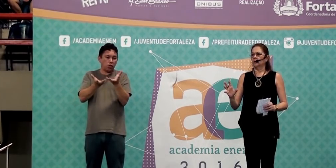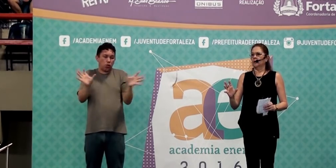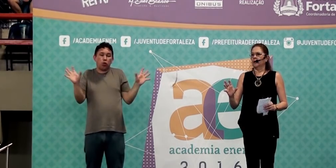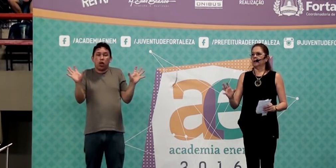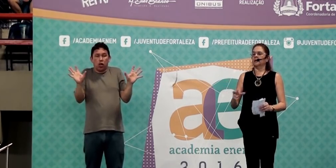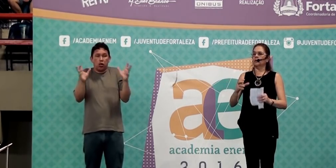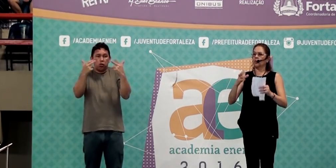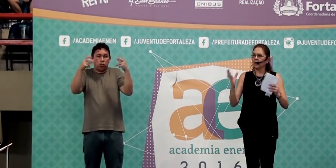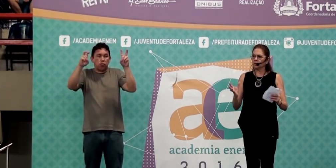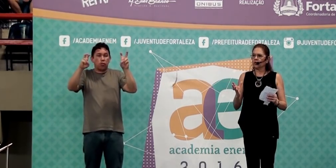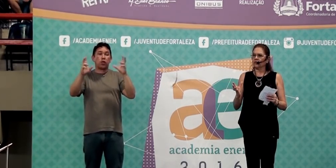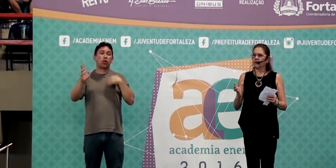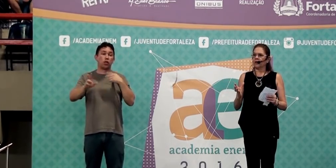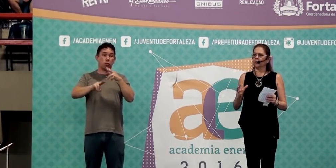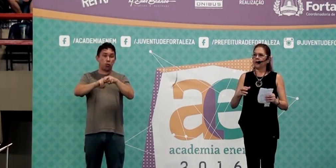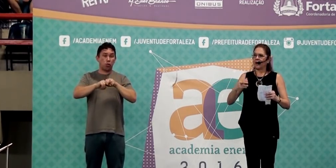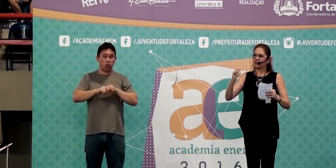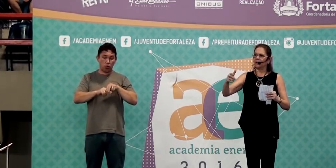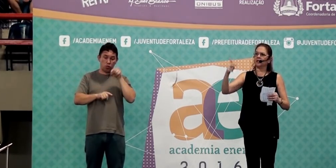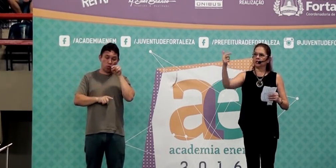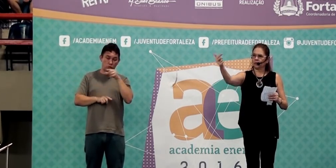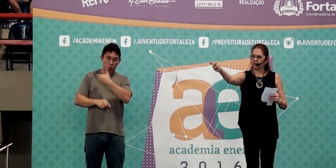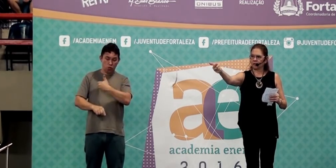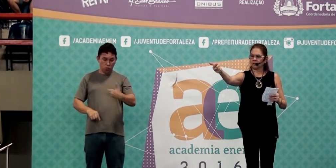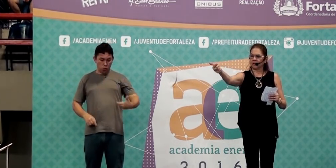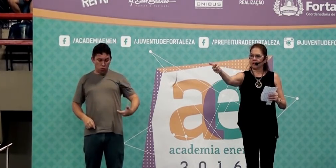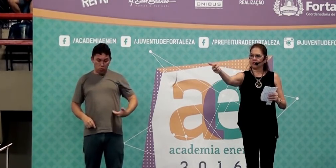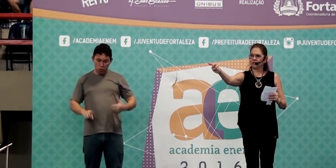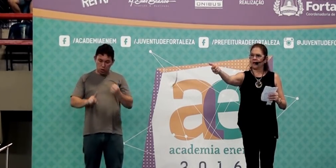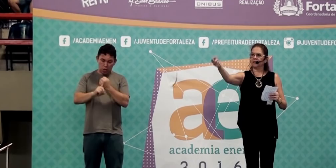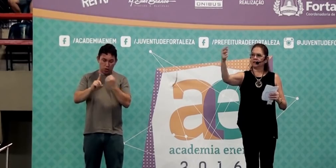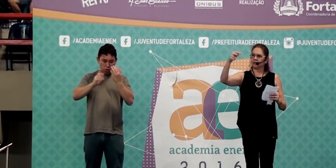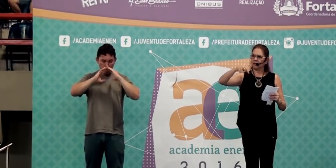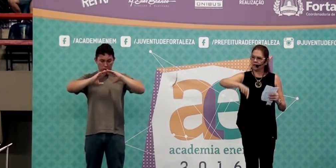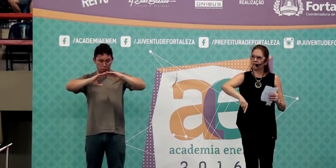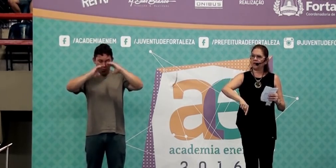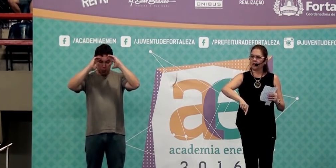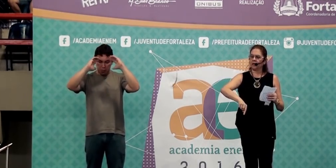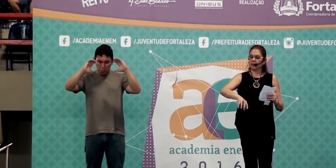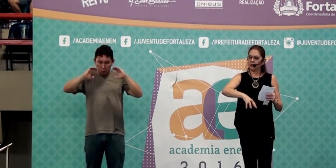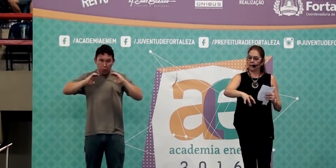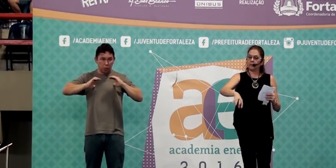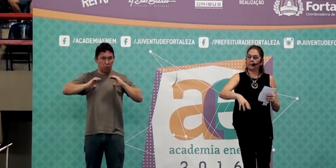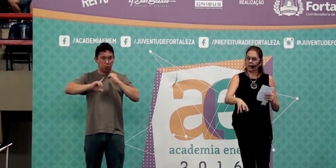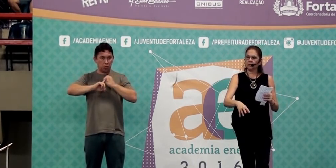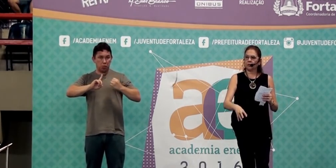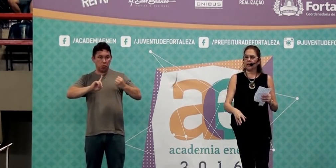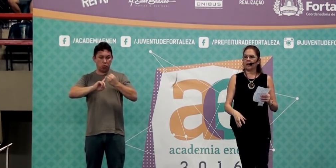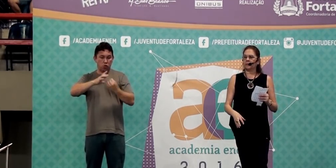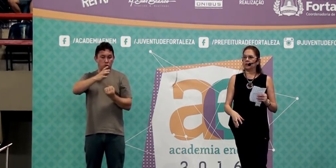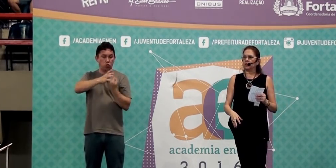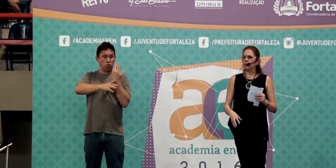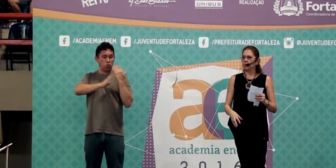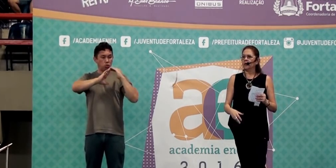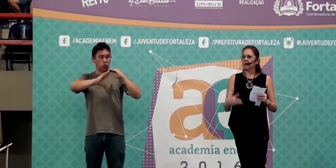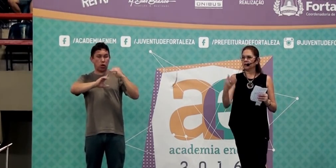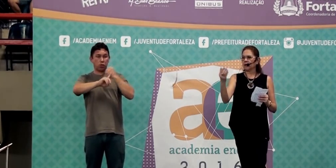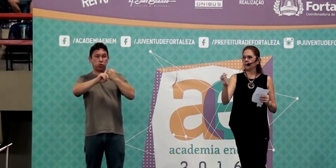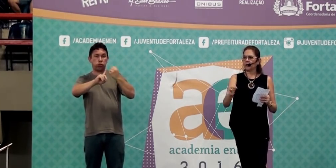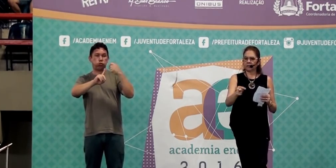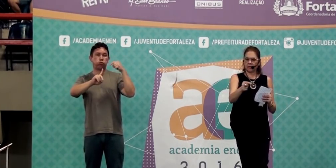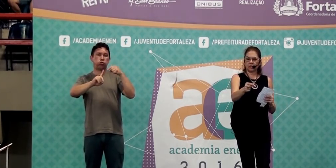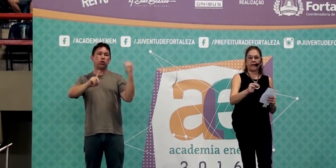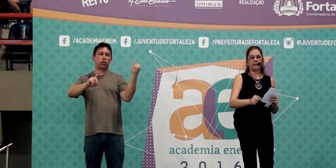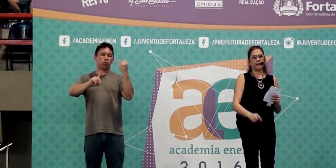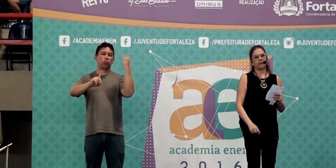aquilo. Então, quando o governo atende o que a sociedade faz e implanta o que ela pediu, isso